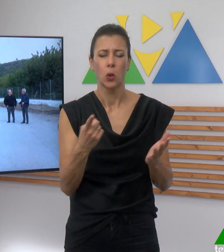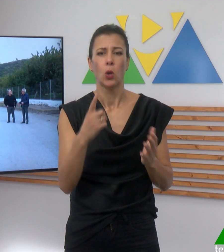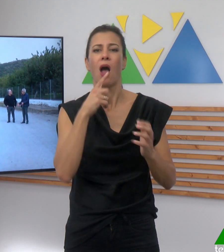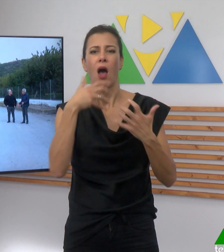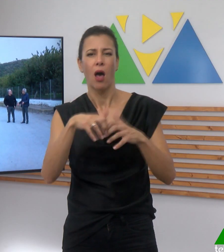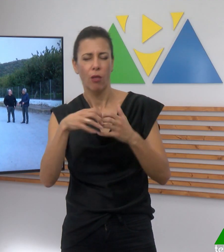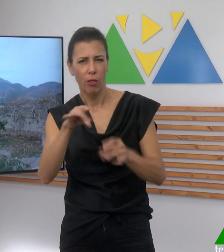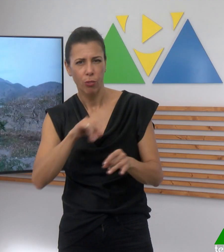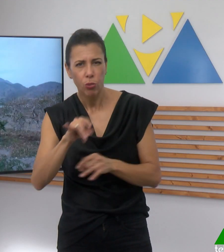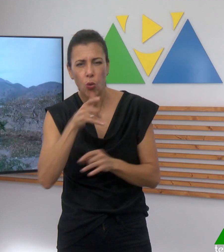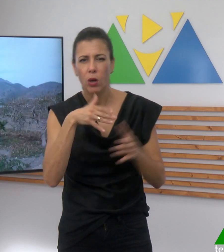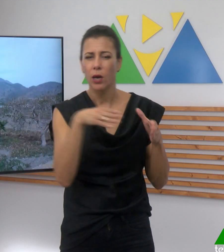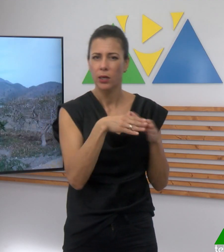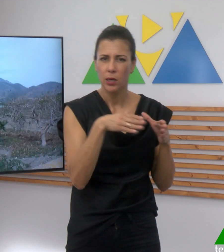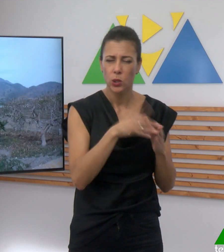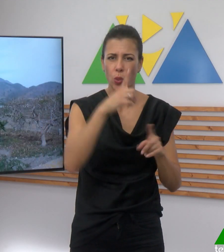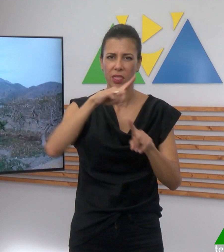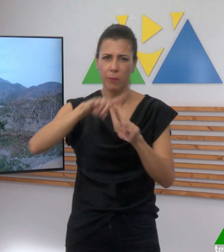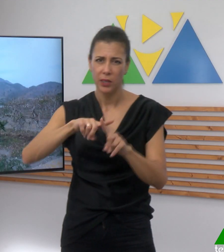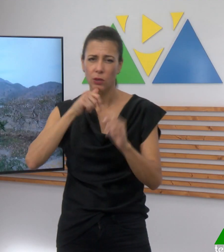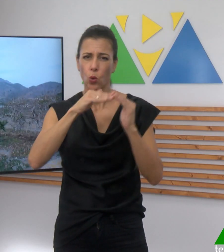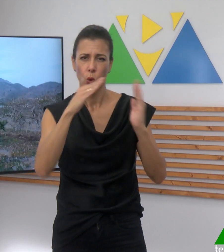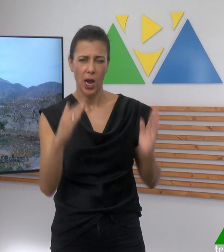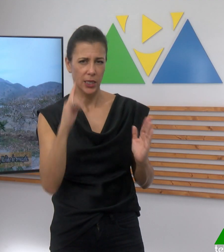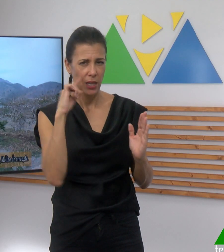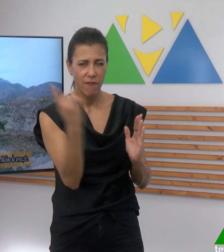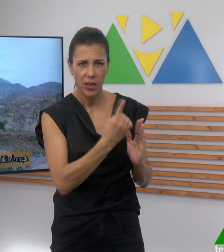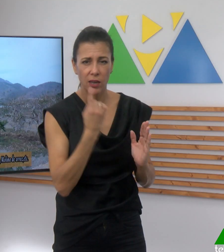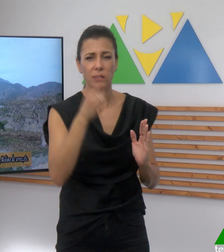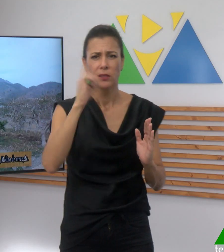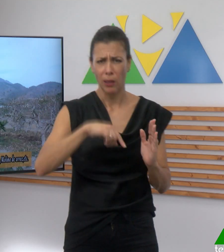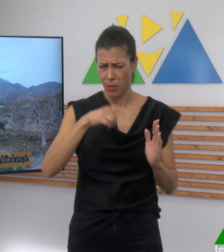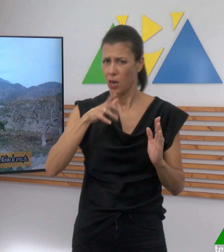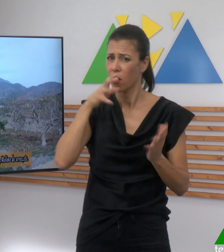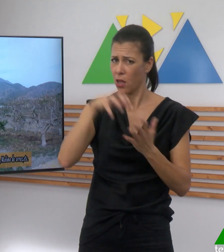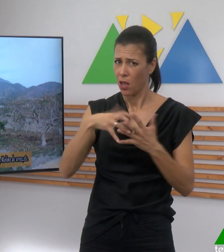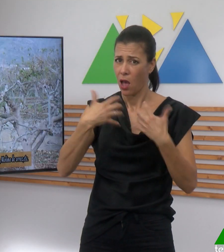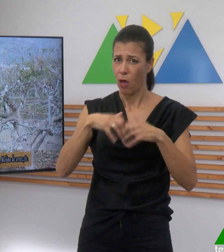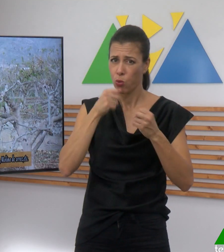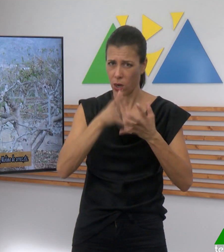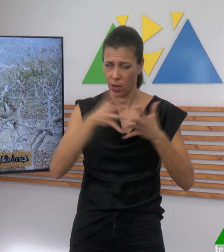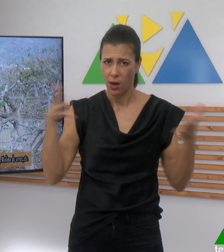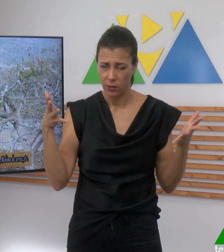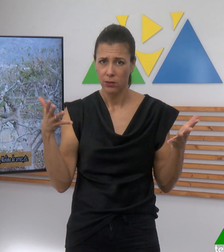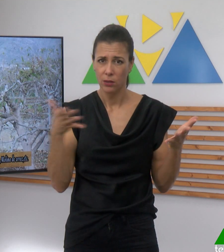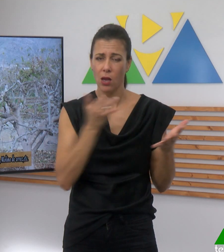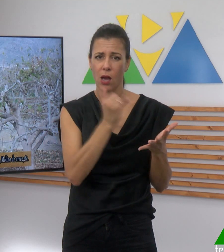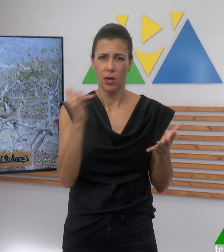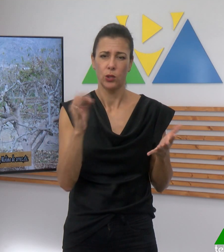iglesia un cemeterio una casa fuerte un Ingenio de azúcar que era grande y que tenía una extensión